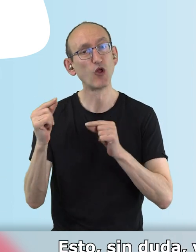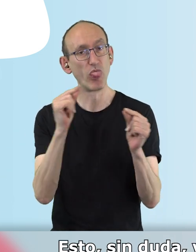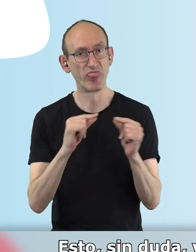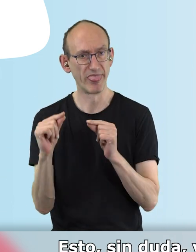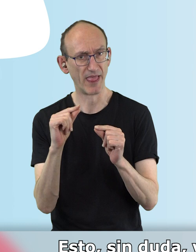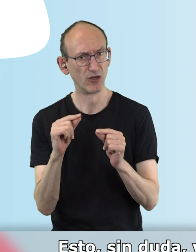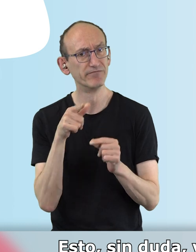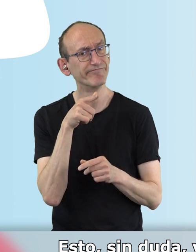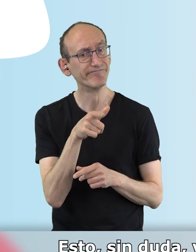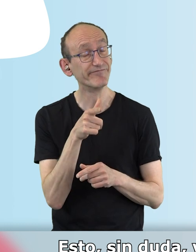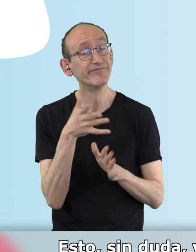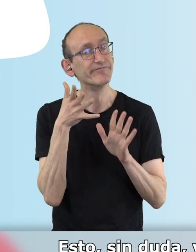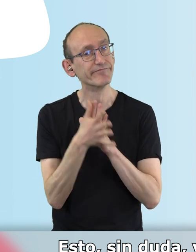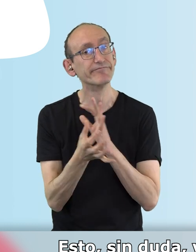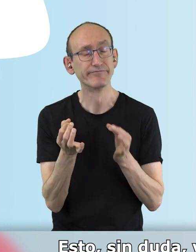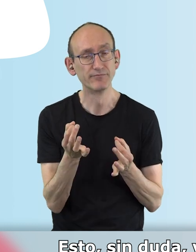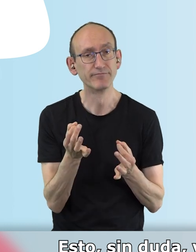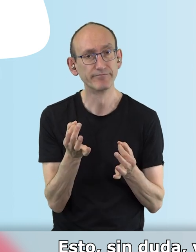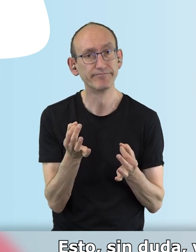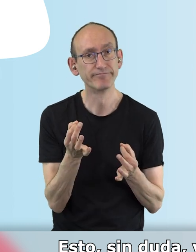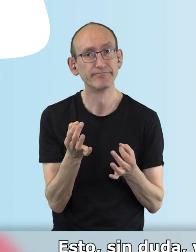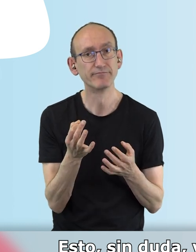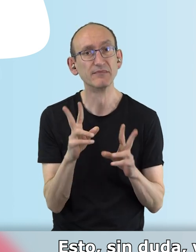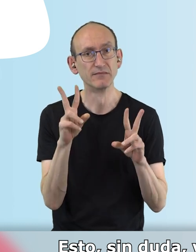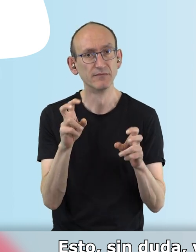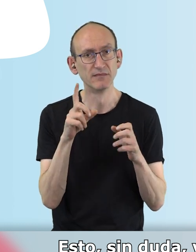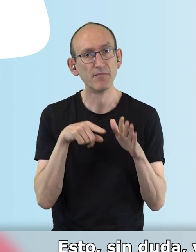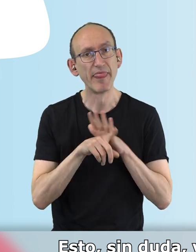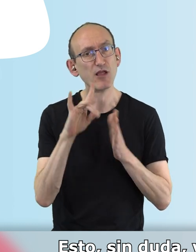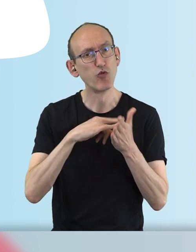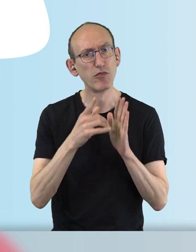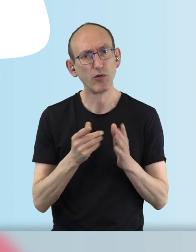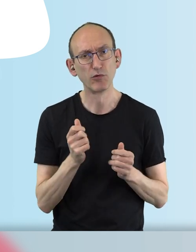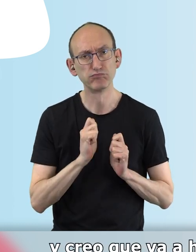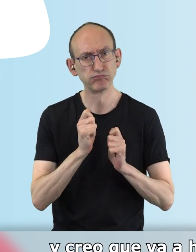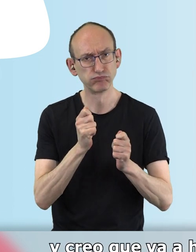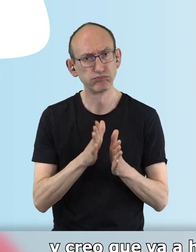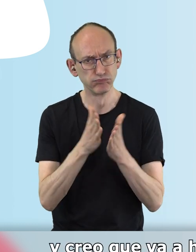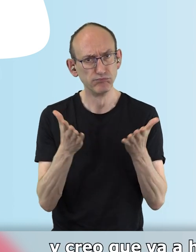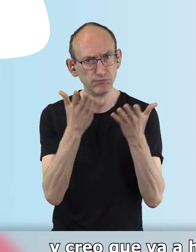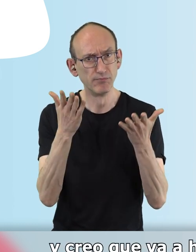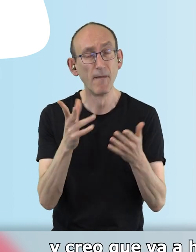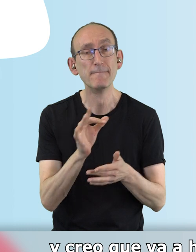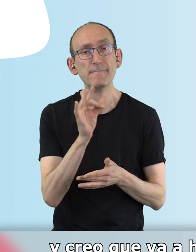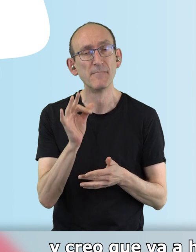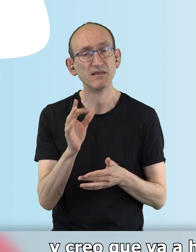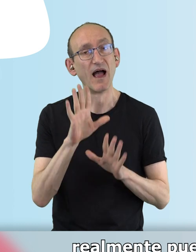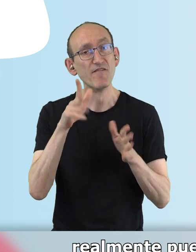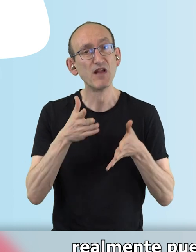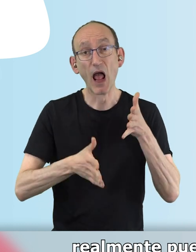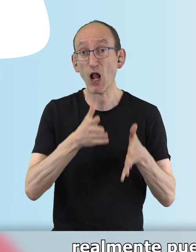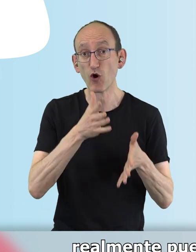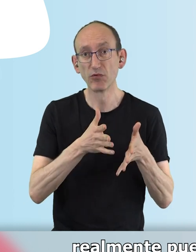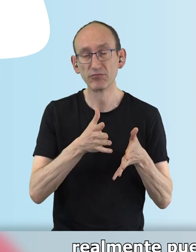diálogo. Esto sin duda va a acelerar lo que son el desarrollo tecnológico y creo que va a hacer realidad que los